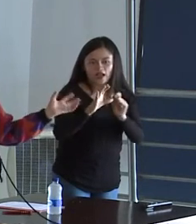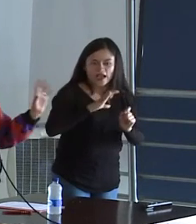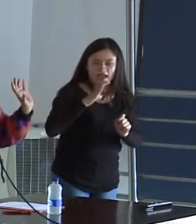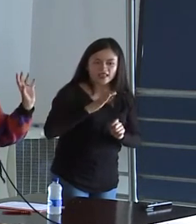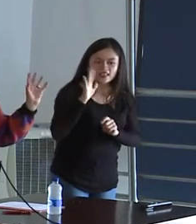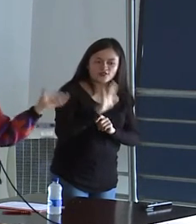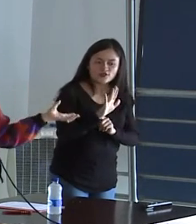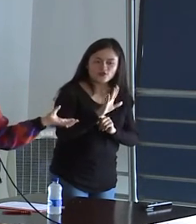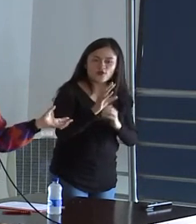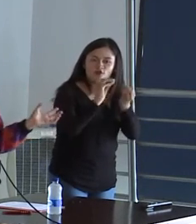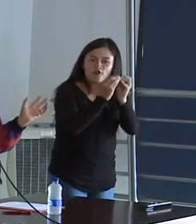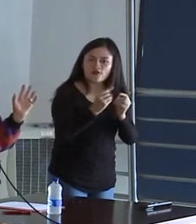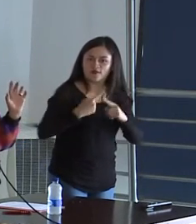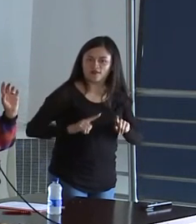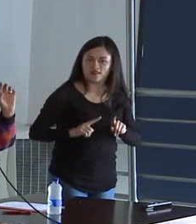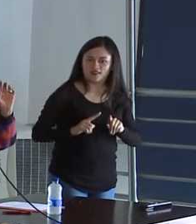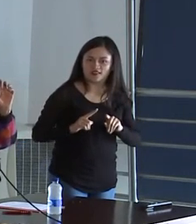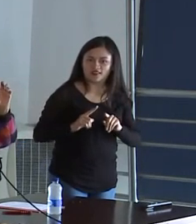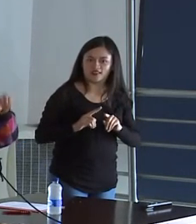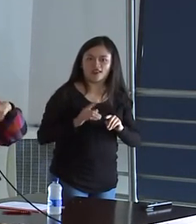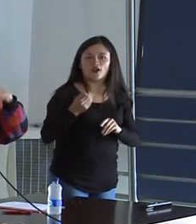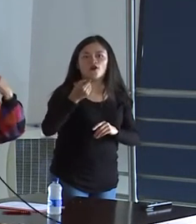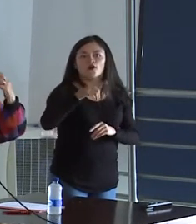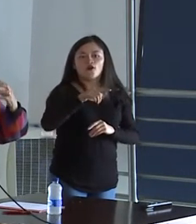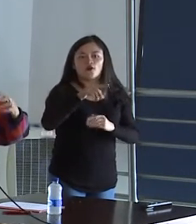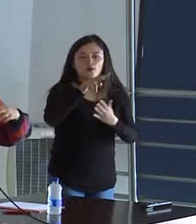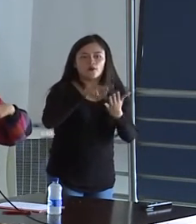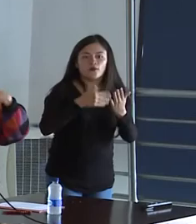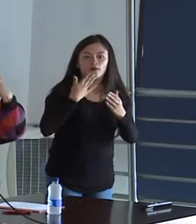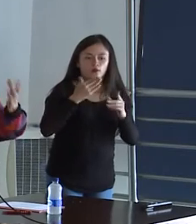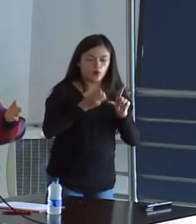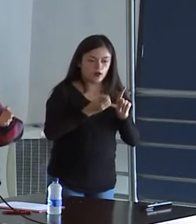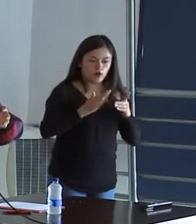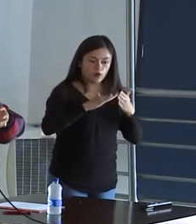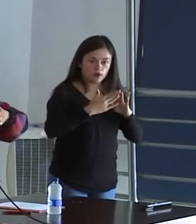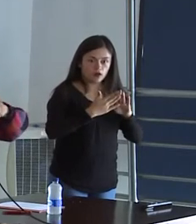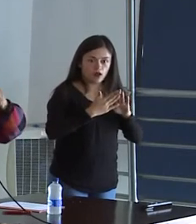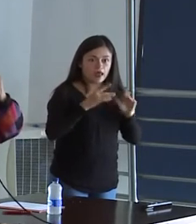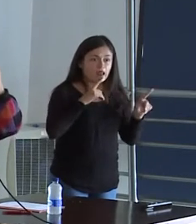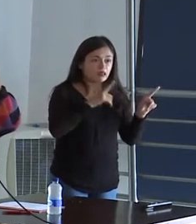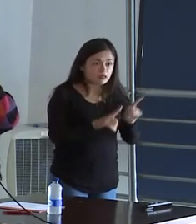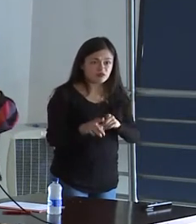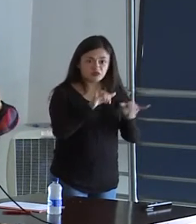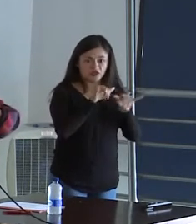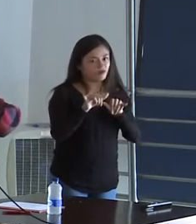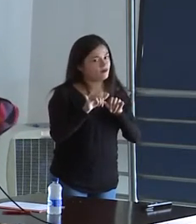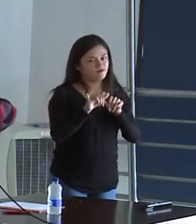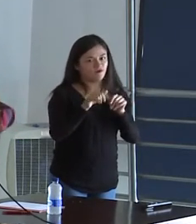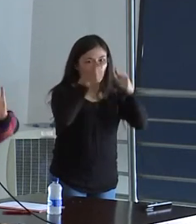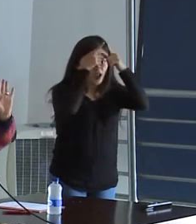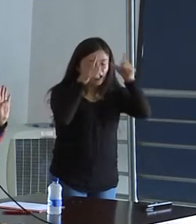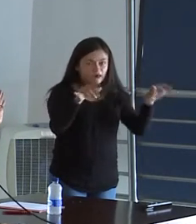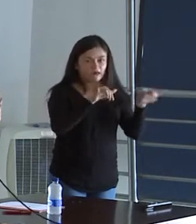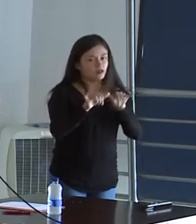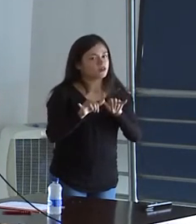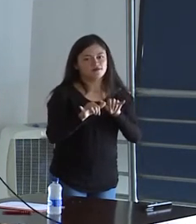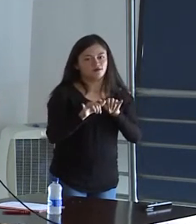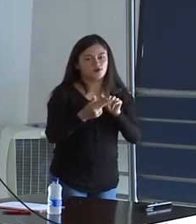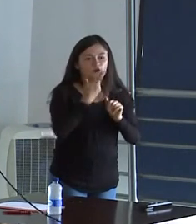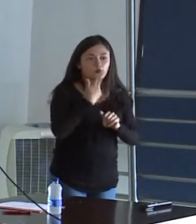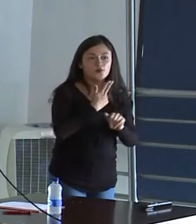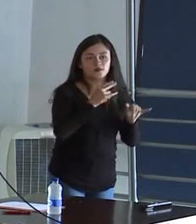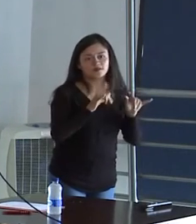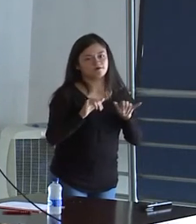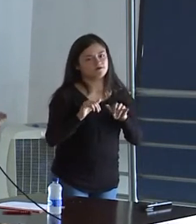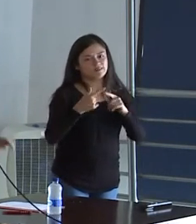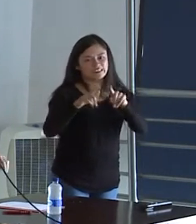un cariz, una modalidad especial o una lectura, un lenguaje especial o una concreción de los compromisos de manera